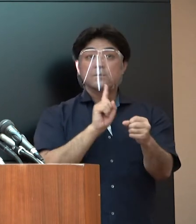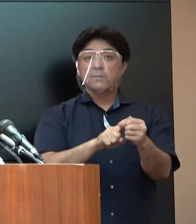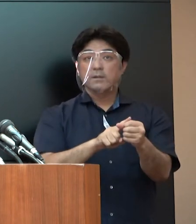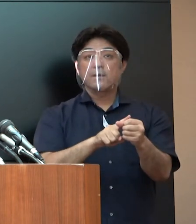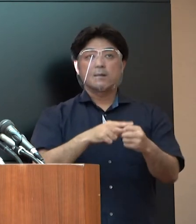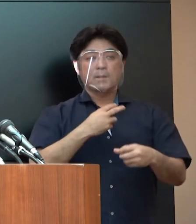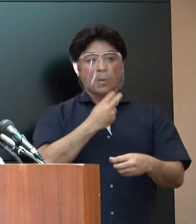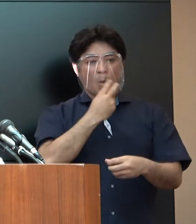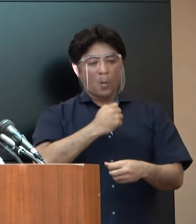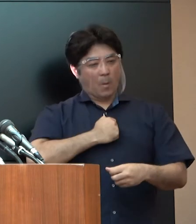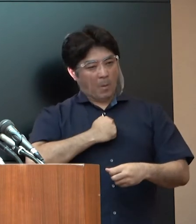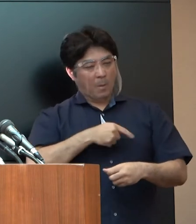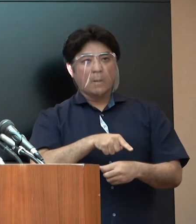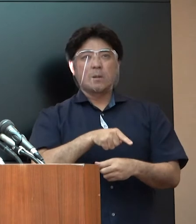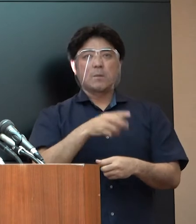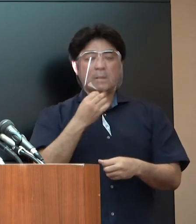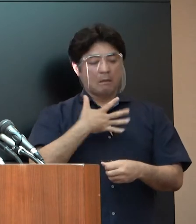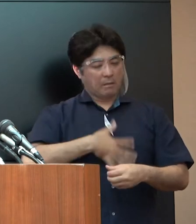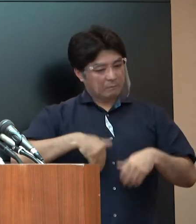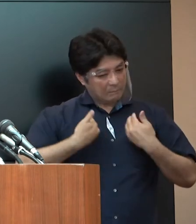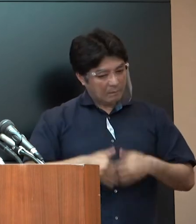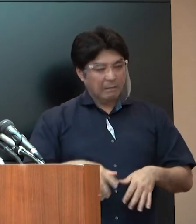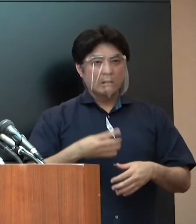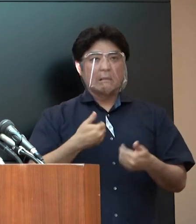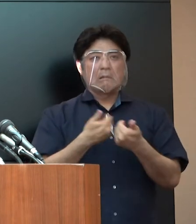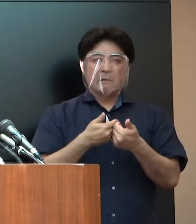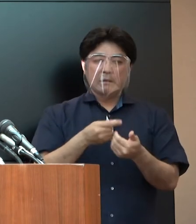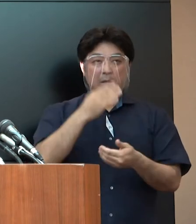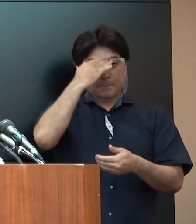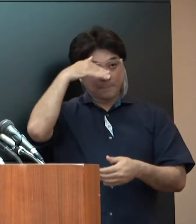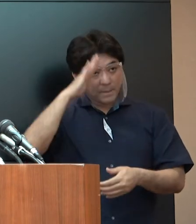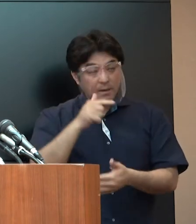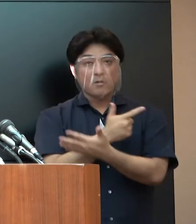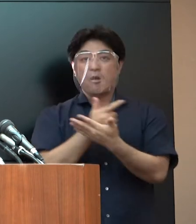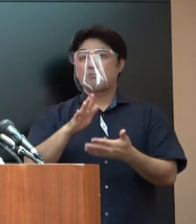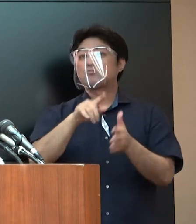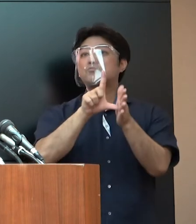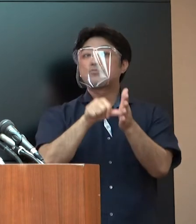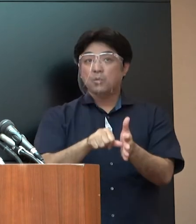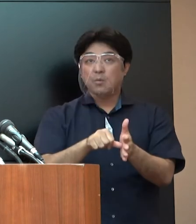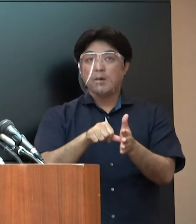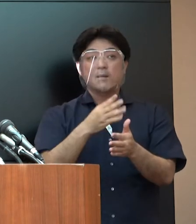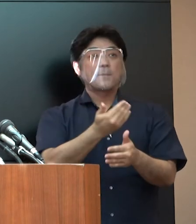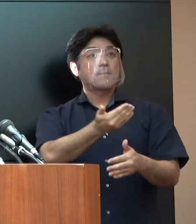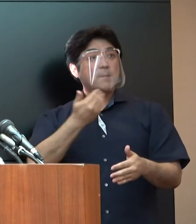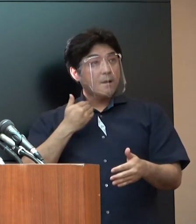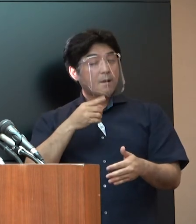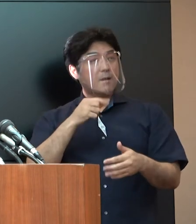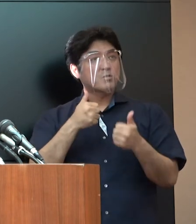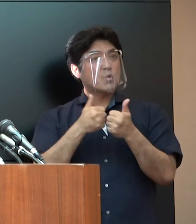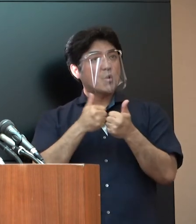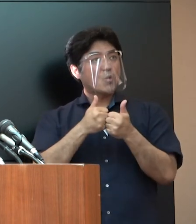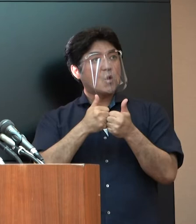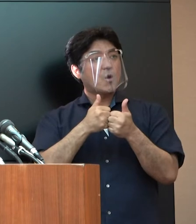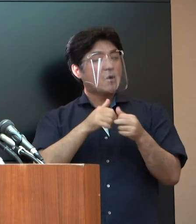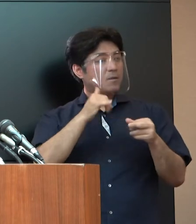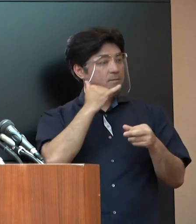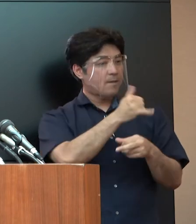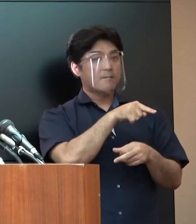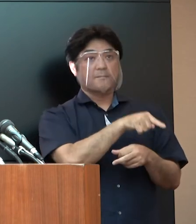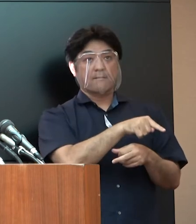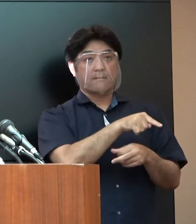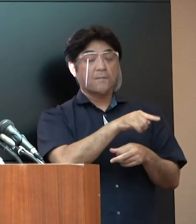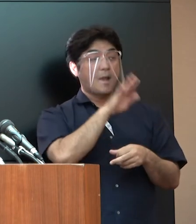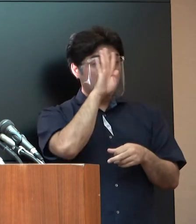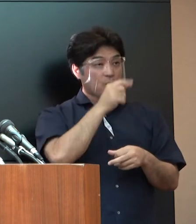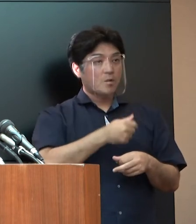息苦しさ、強いだるさ、高熱などの症状がある方はまずは事前にコールセンターに相談の上、医療機関の